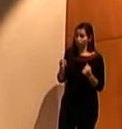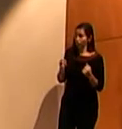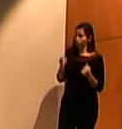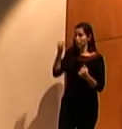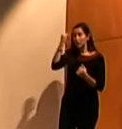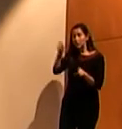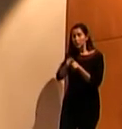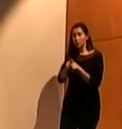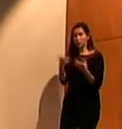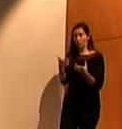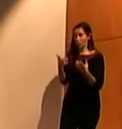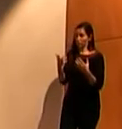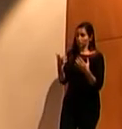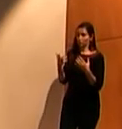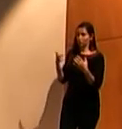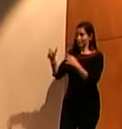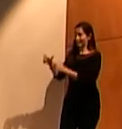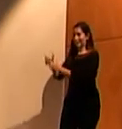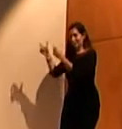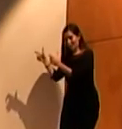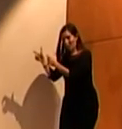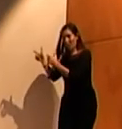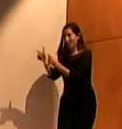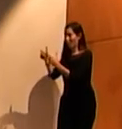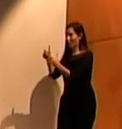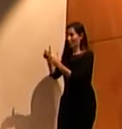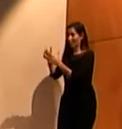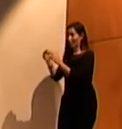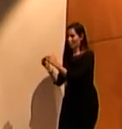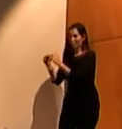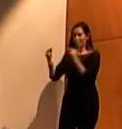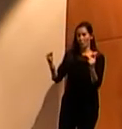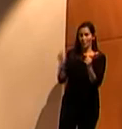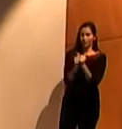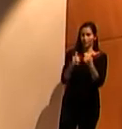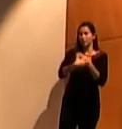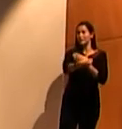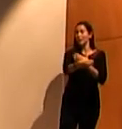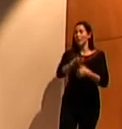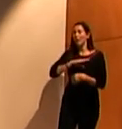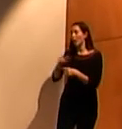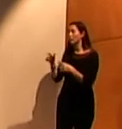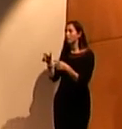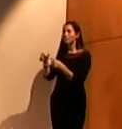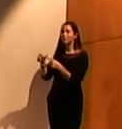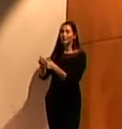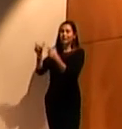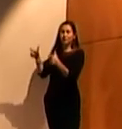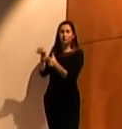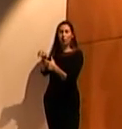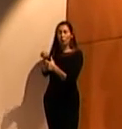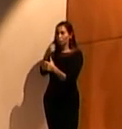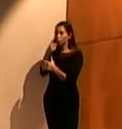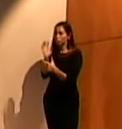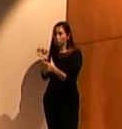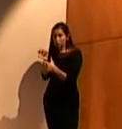ponts entre l'établissement et la ville à l'extérieur, puisque nous, voilà, même en tant qu'établissement, on fait partie de la ville.